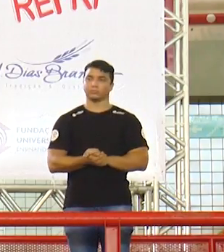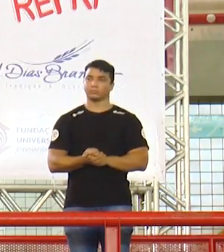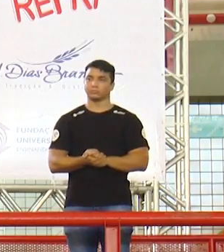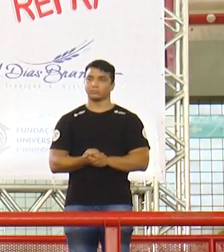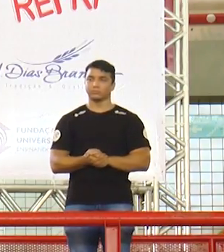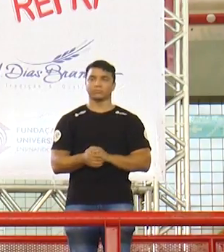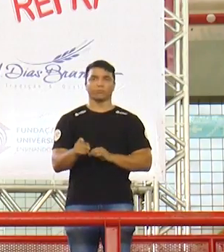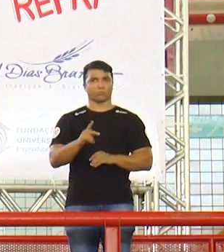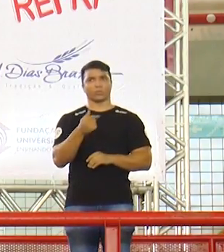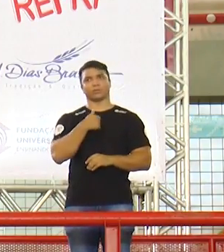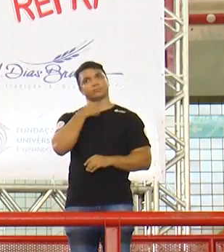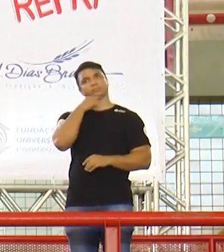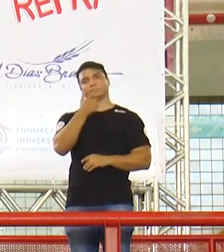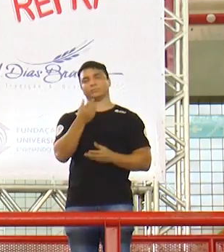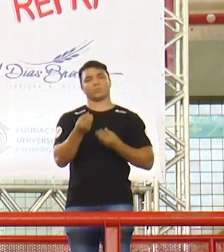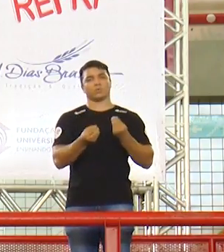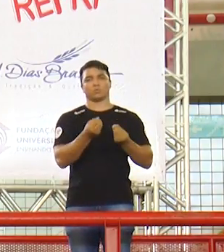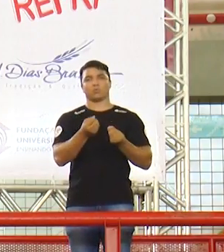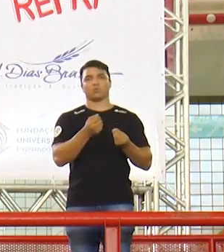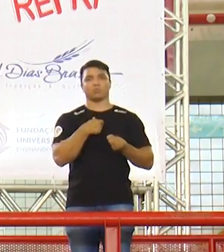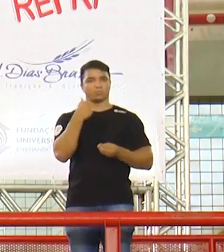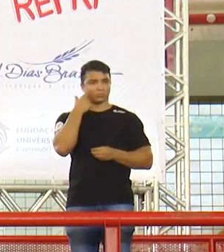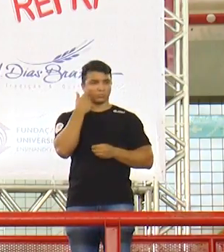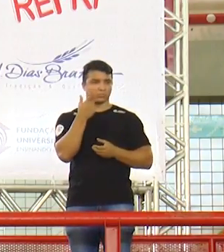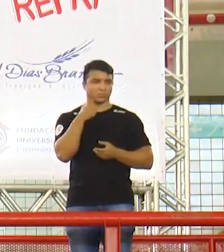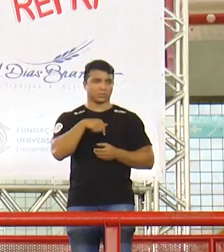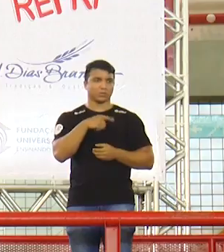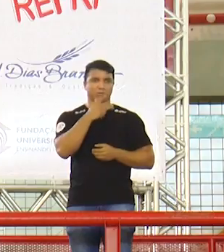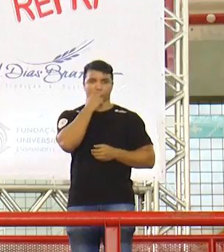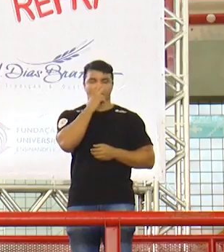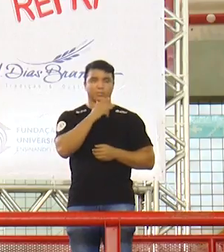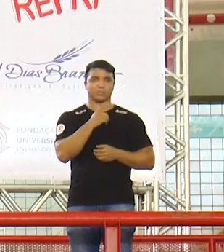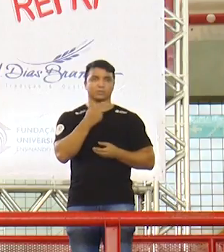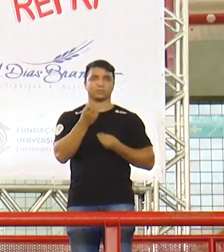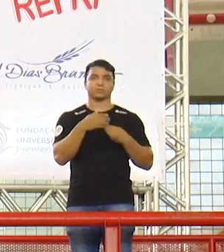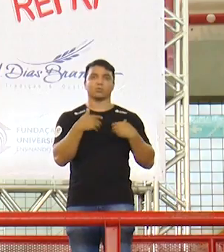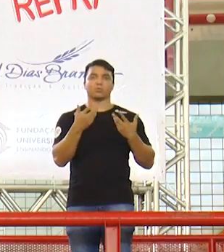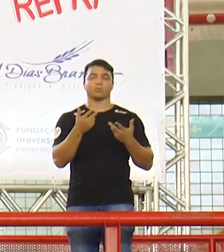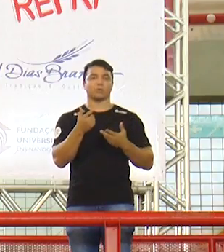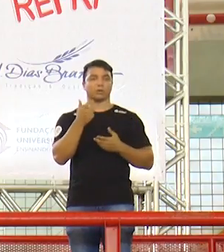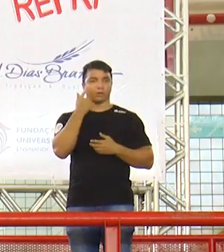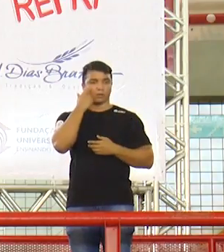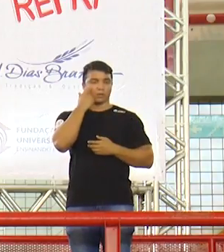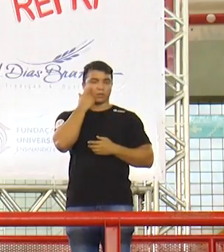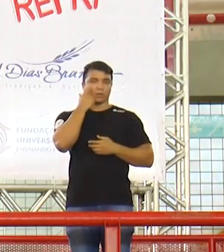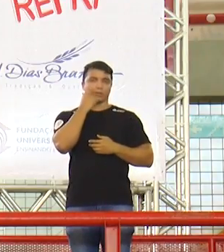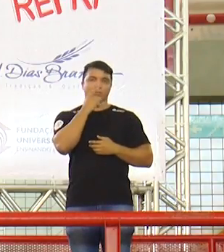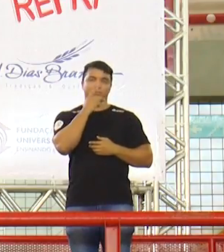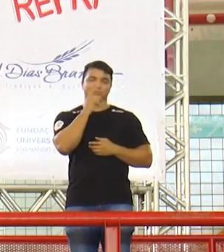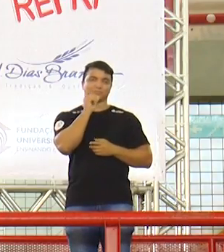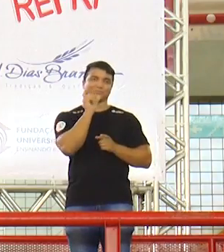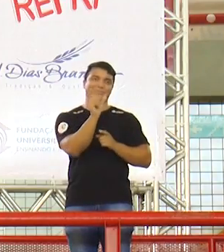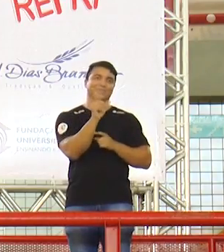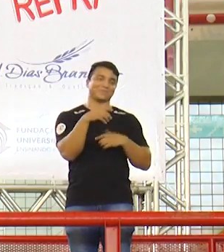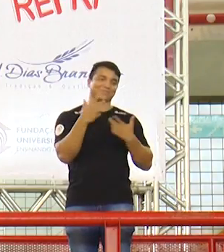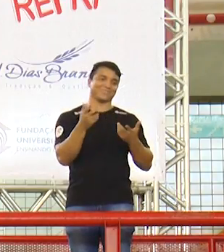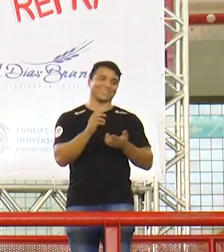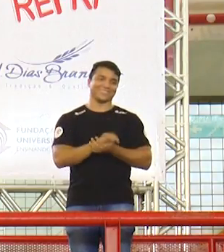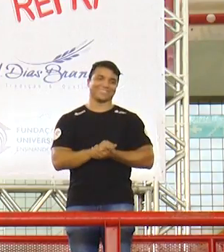Pessoal, não é possível que você tenha dito isso e não vá aqui dizer pra gente qual é essa